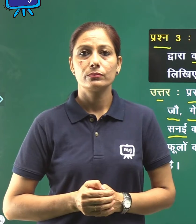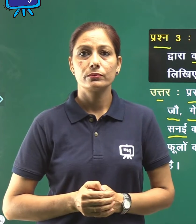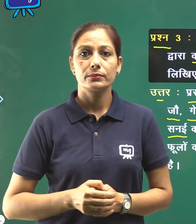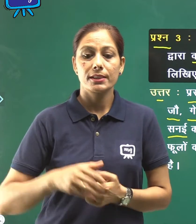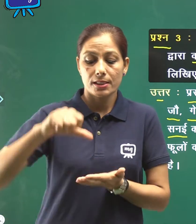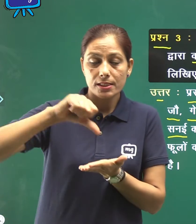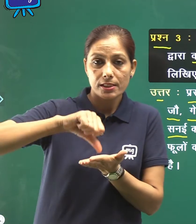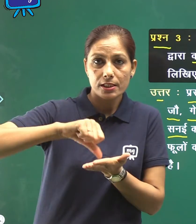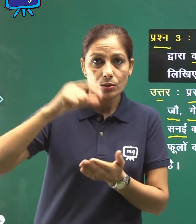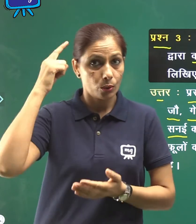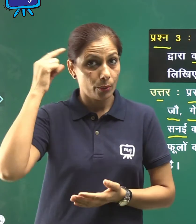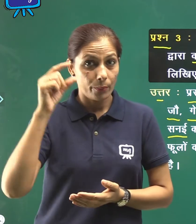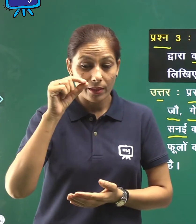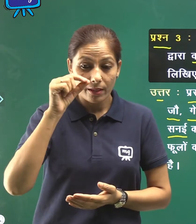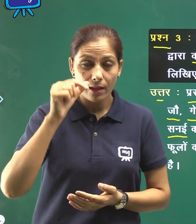सरसों के